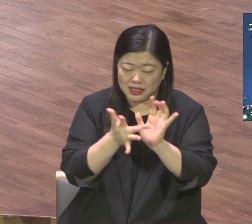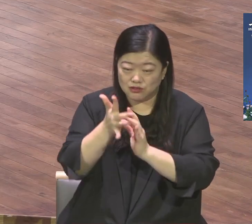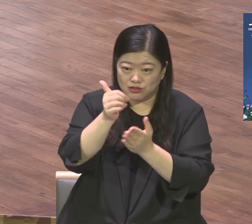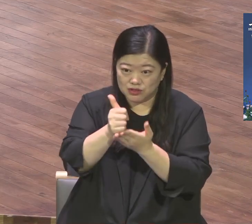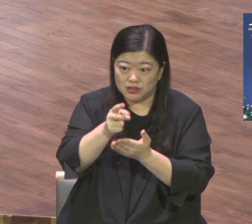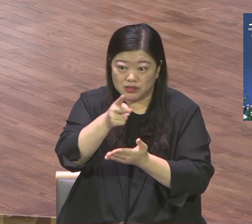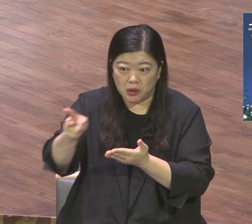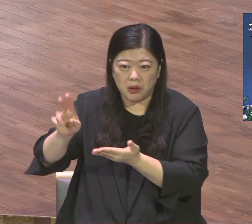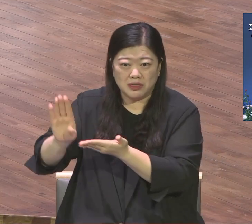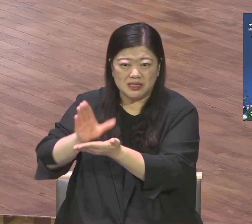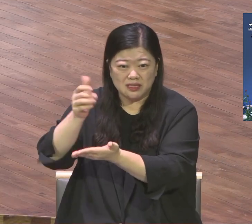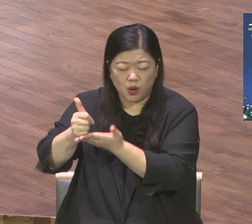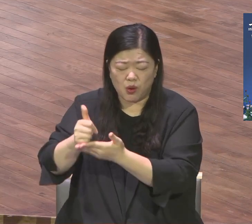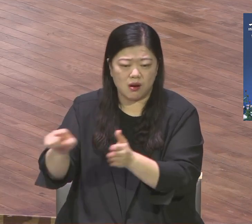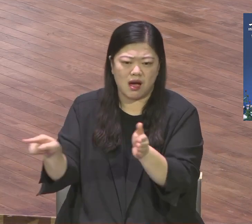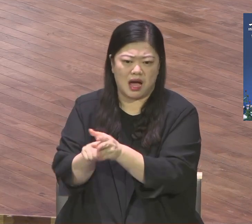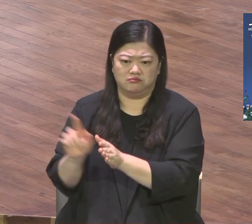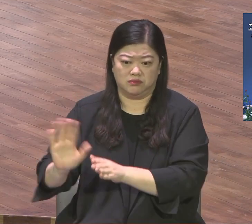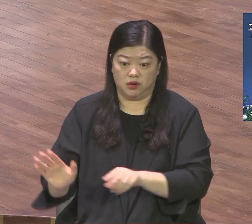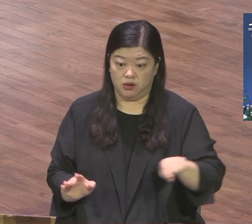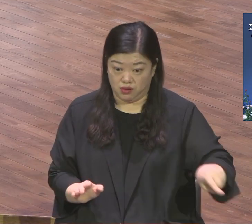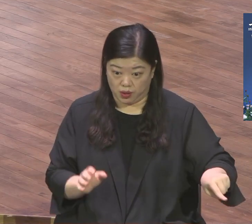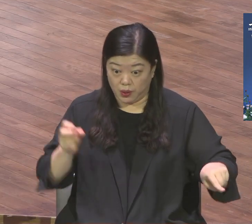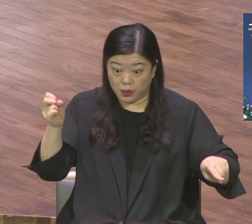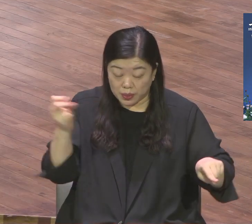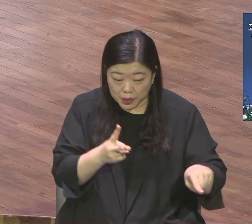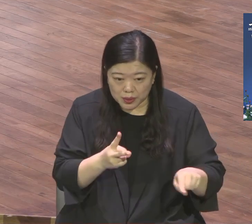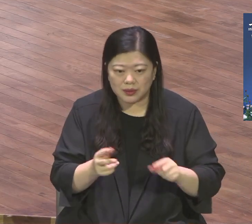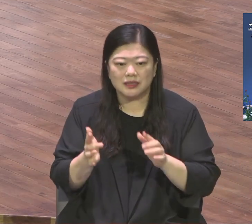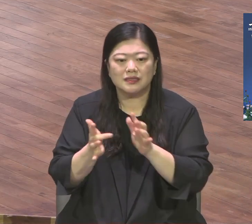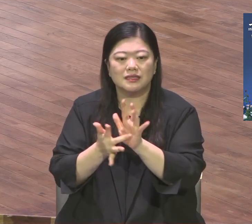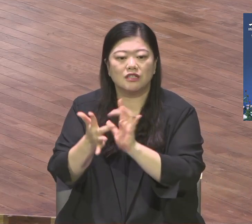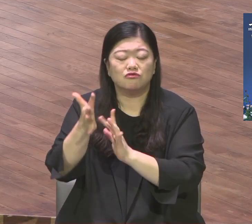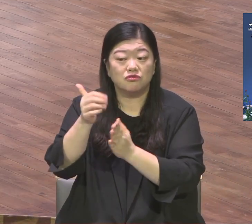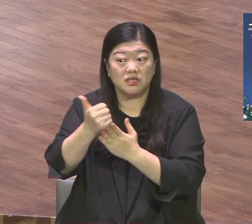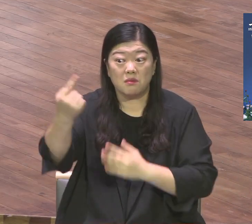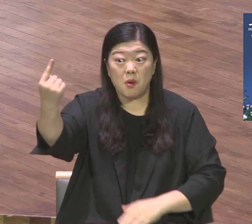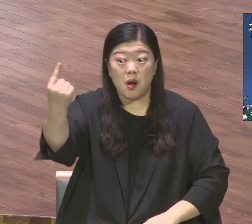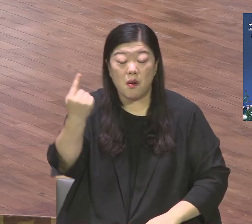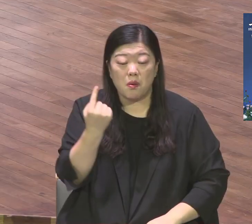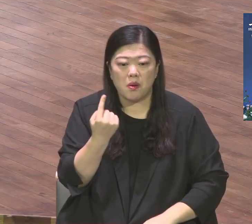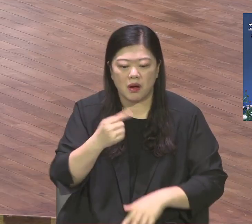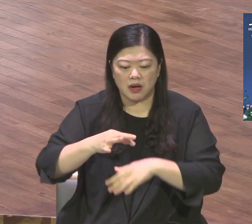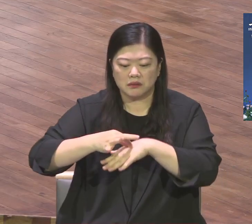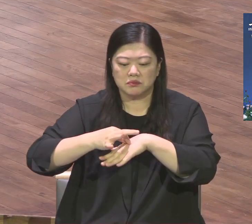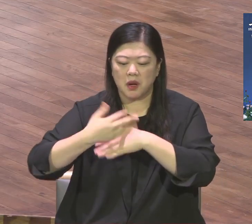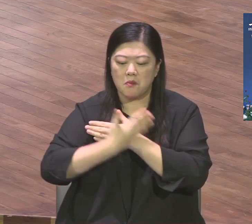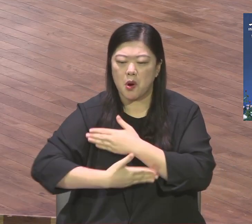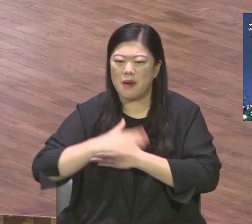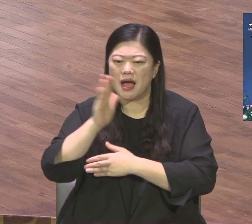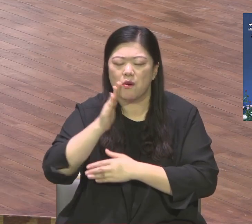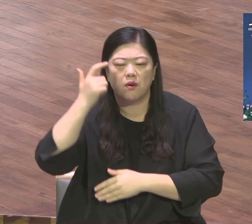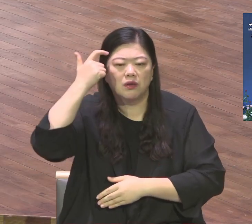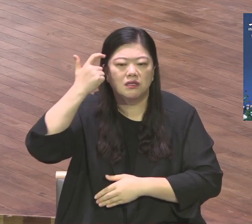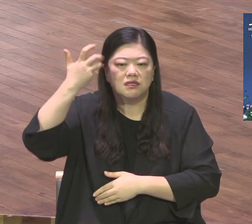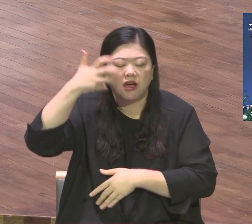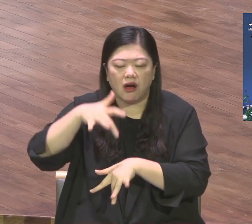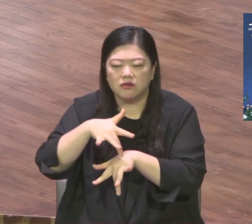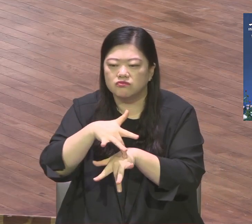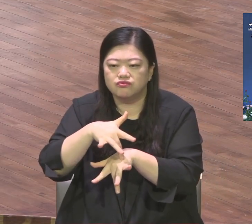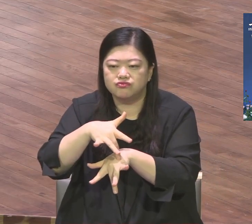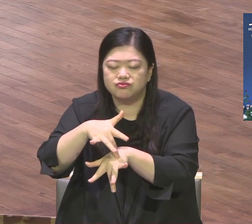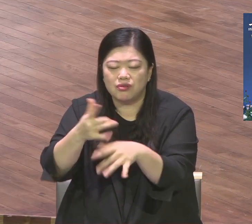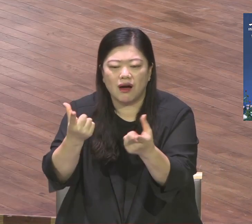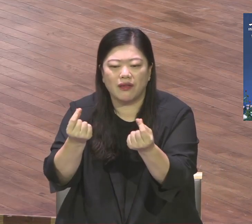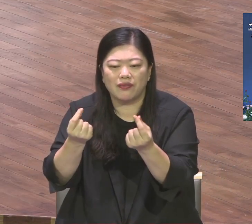아니고 실제로 나타난 게 아니고 가짜로 나타난 것이다 라고 주장을 해요. 이것을 신학적으로 거짓